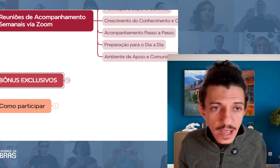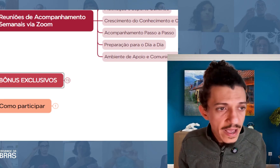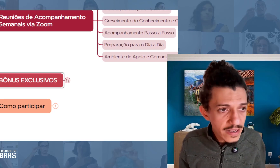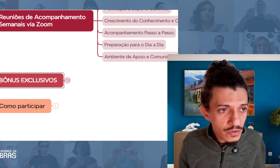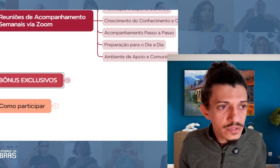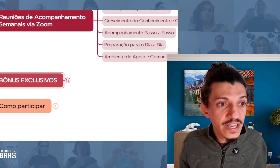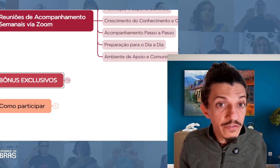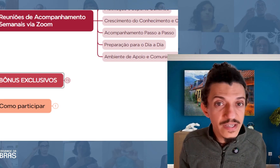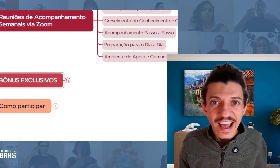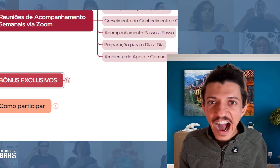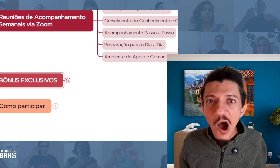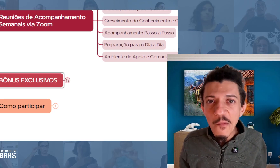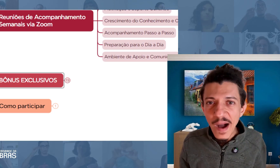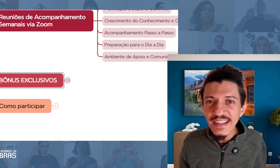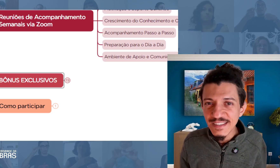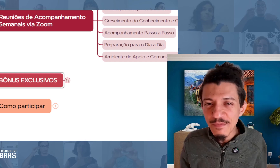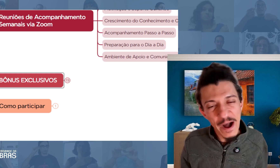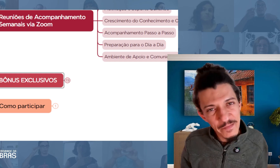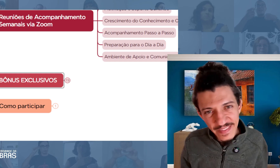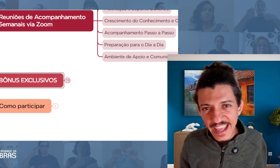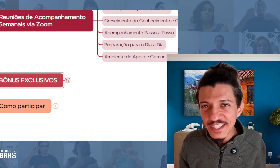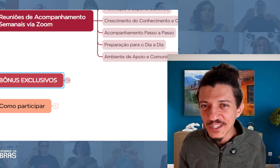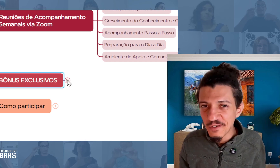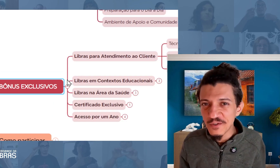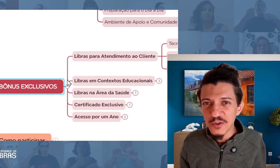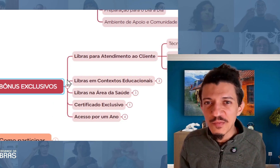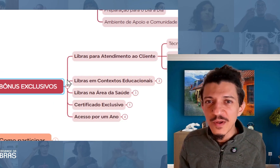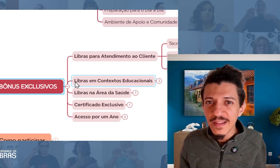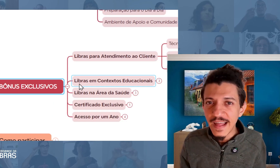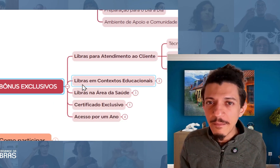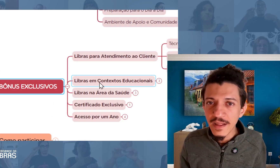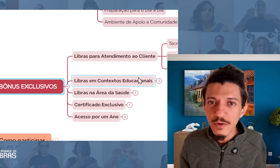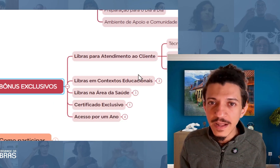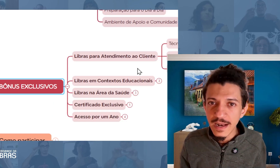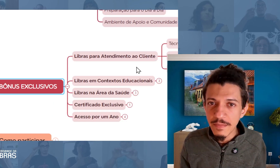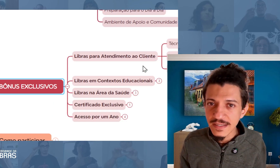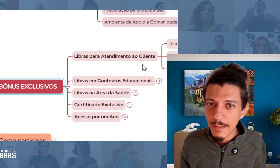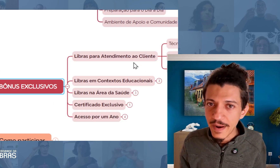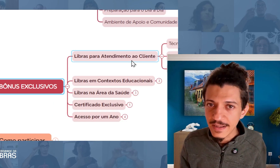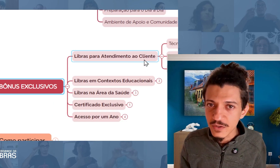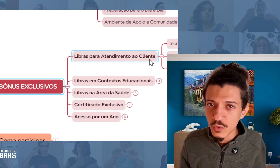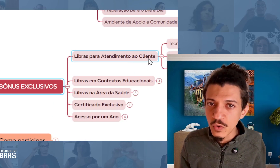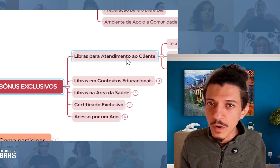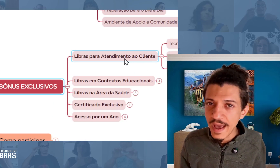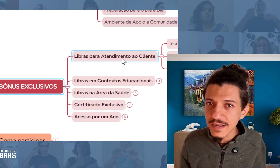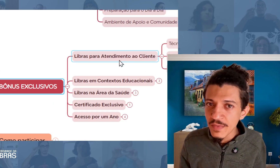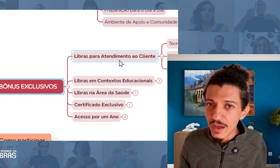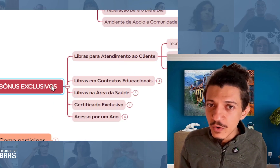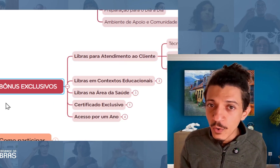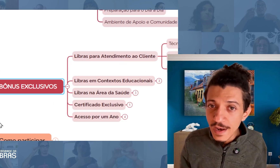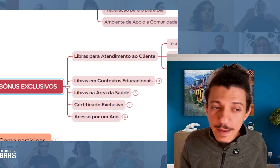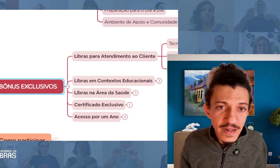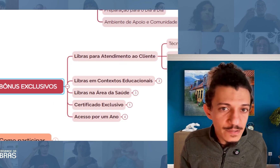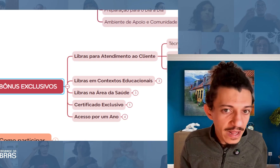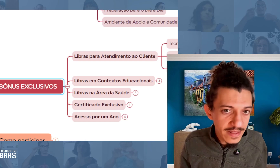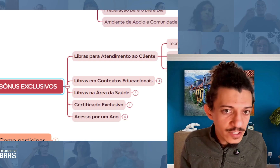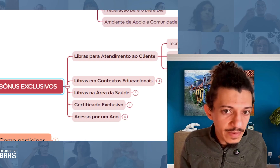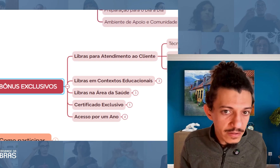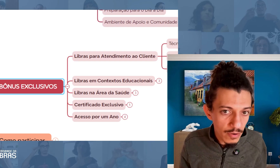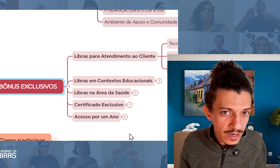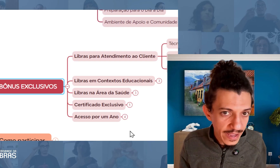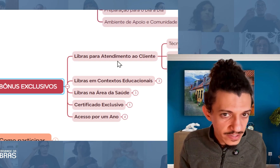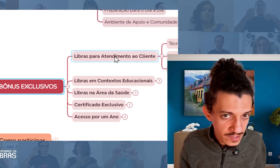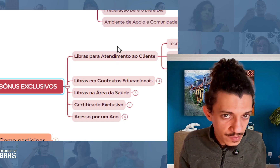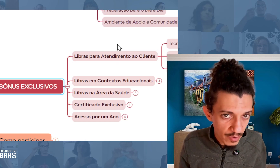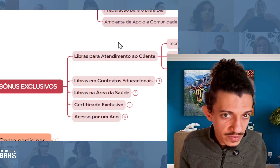bônus exclusivos ao participar desse novo grupo da mentoria Libras na prática. Tudo começa com Libras para atendimento